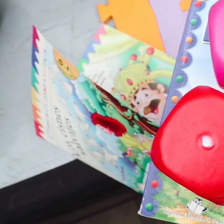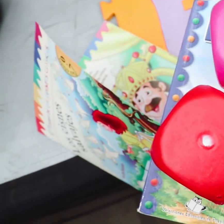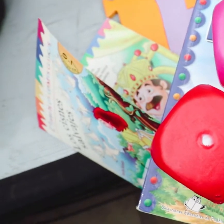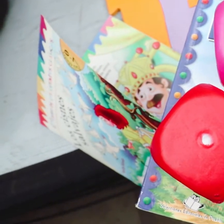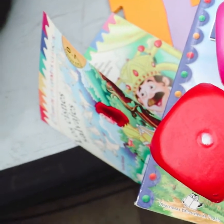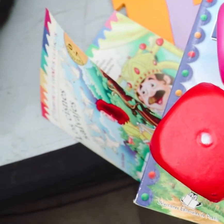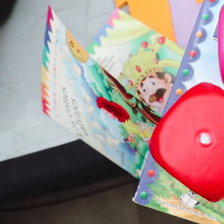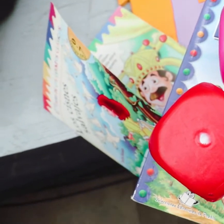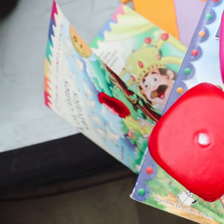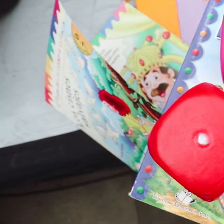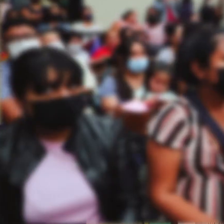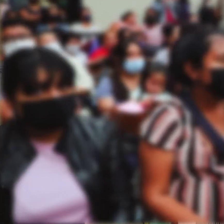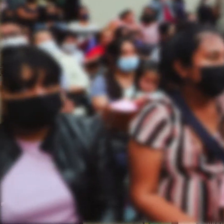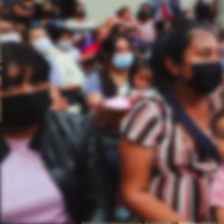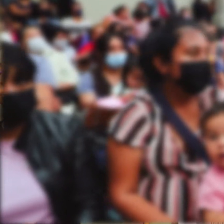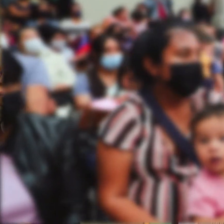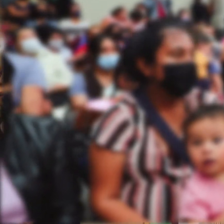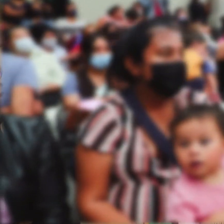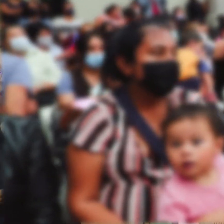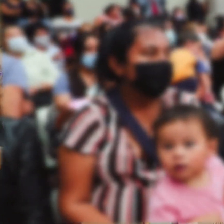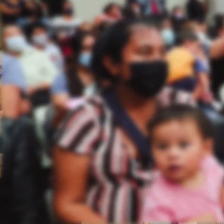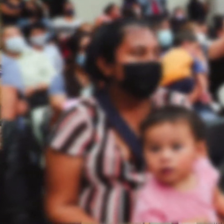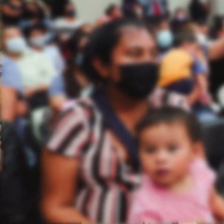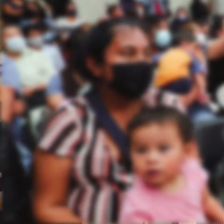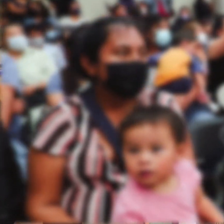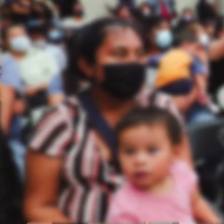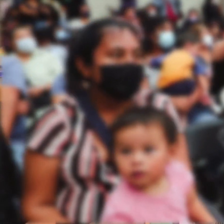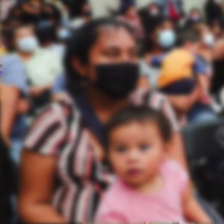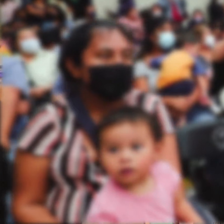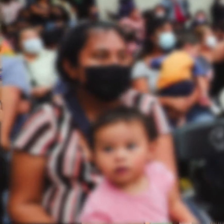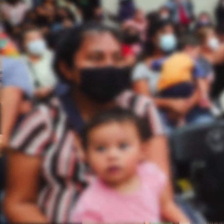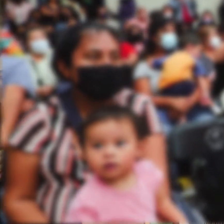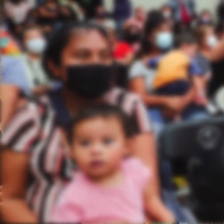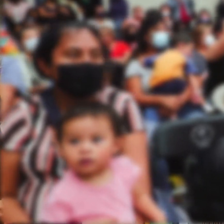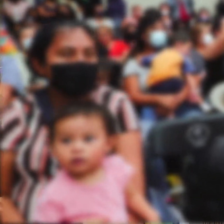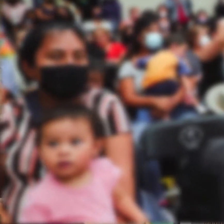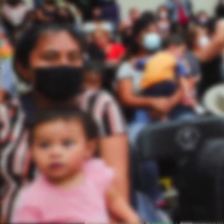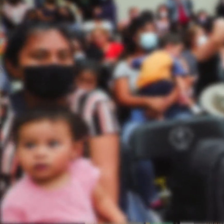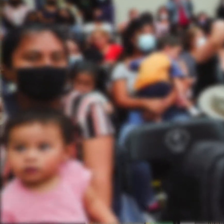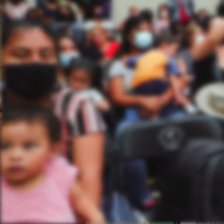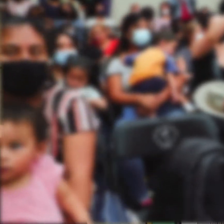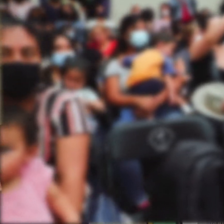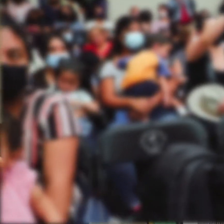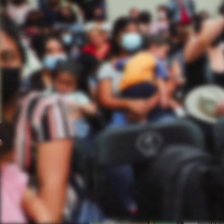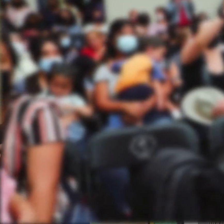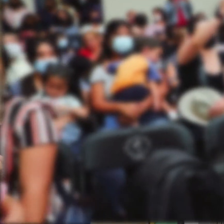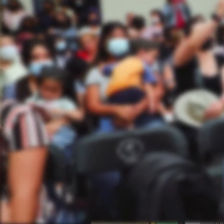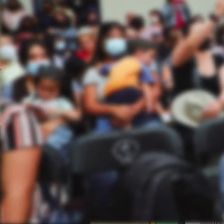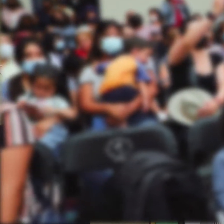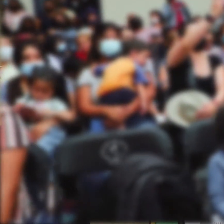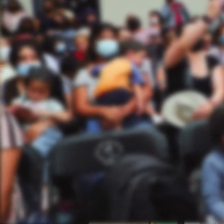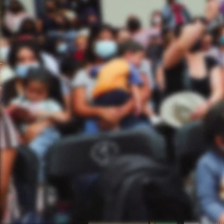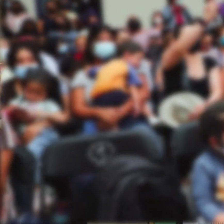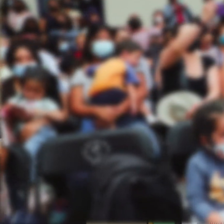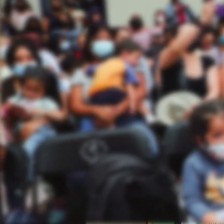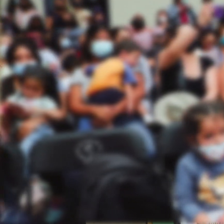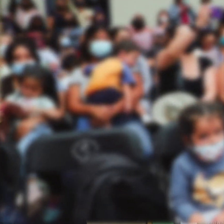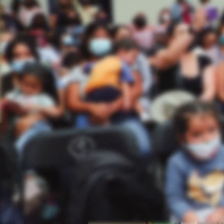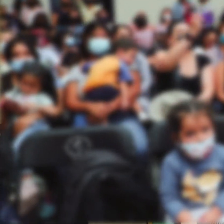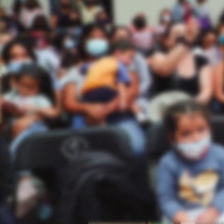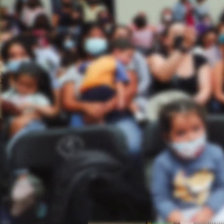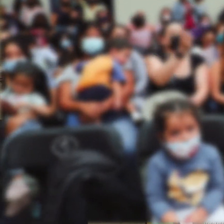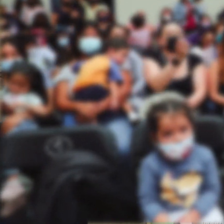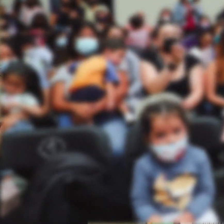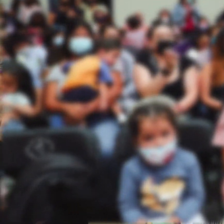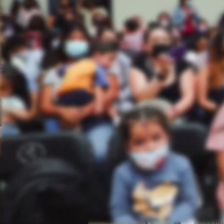hasta 3 años, 11 meses, y 2.400 para niños y niñas con alguna discapacidad.